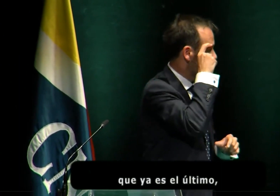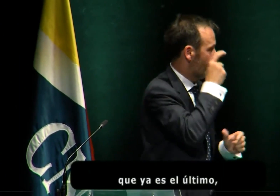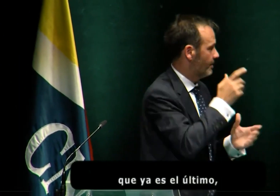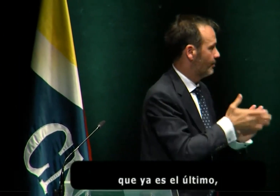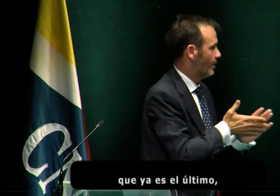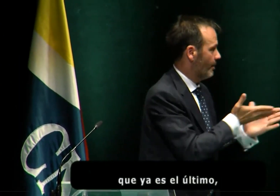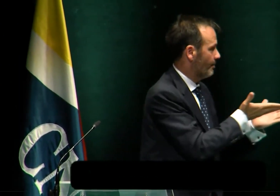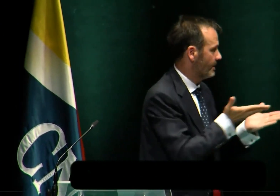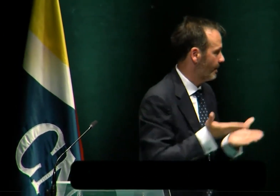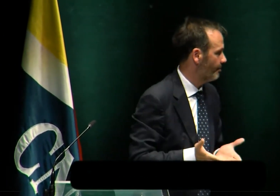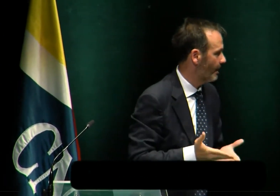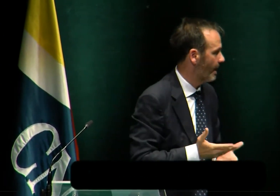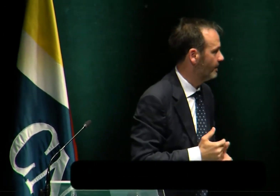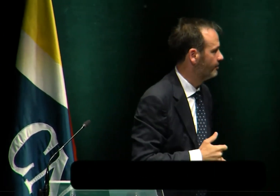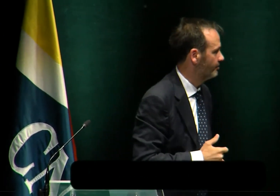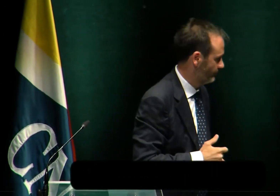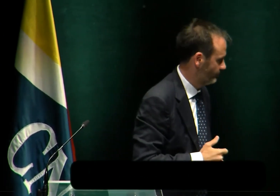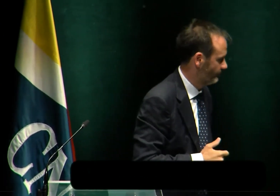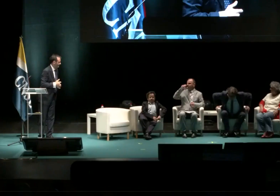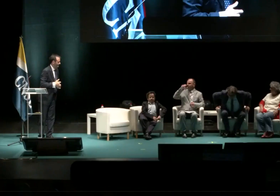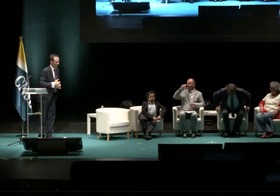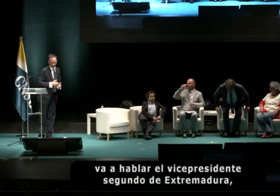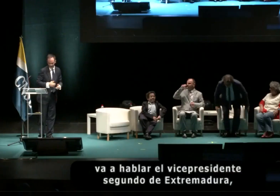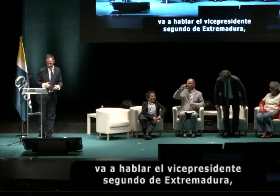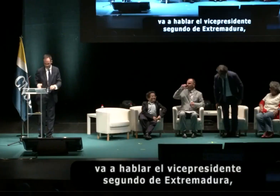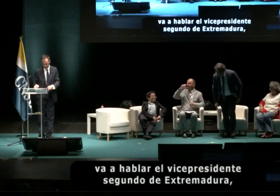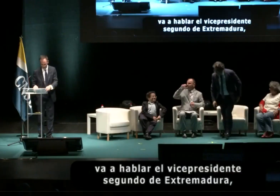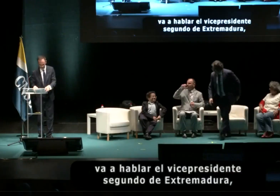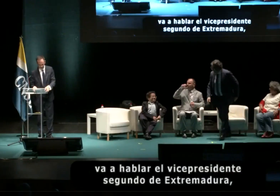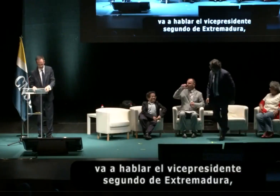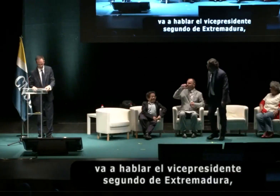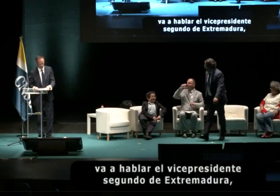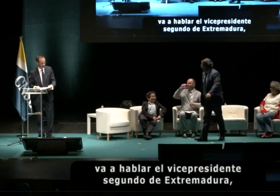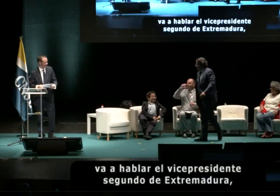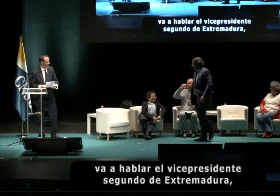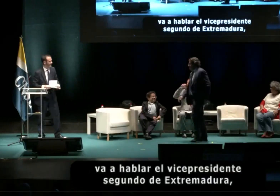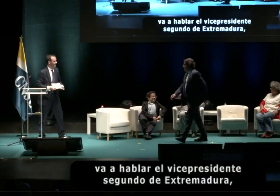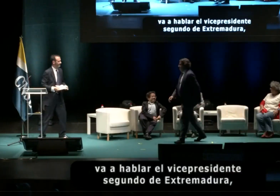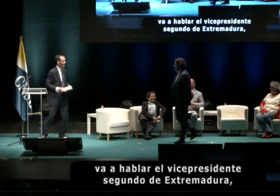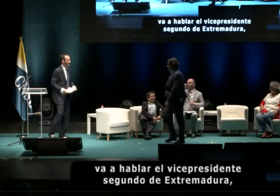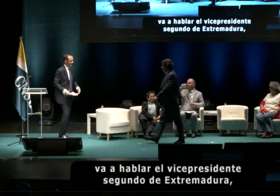Extremadura, José María Vergeles, por favor, cuando quieras. Ahora sí.